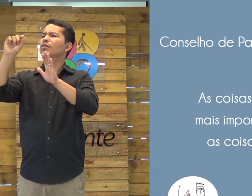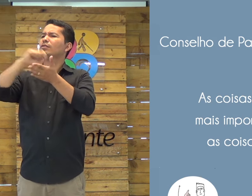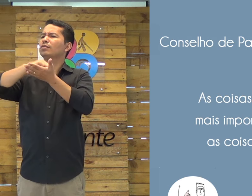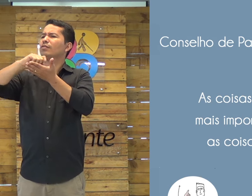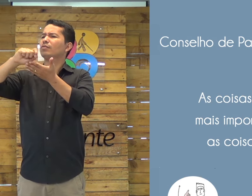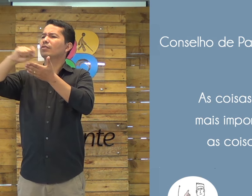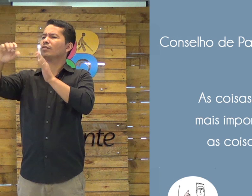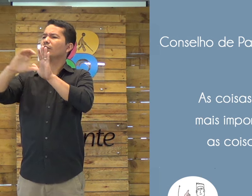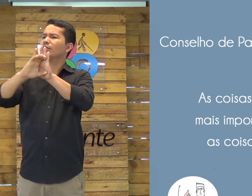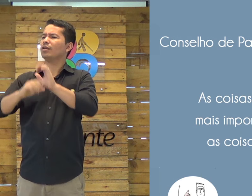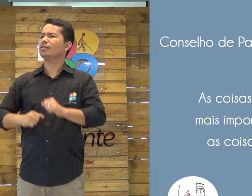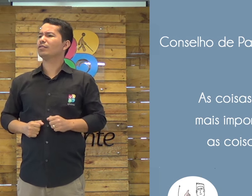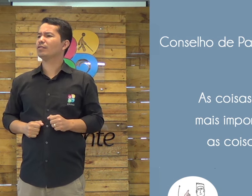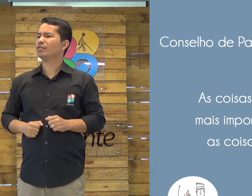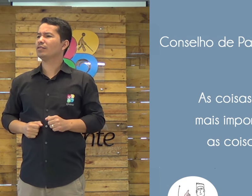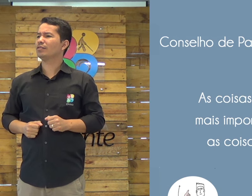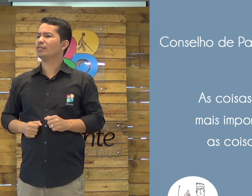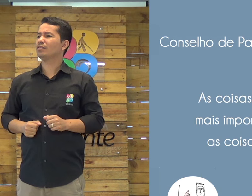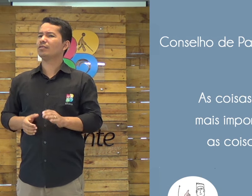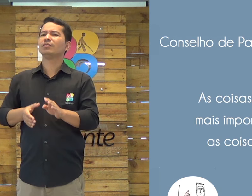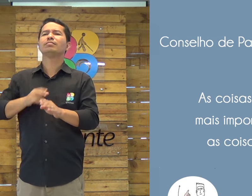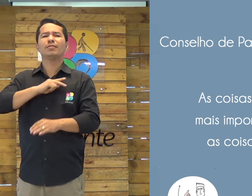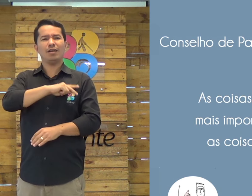Quem escreveu Colossenses? Você sabe?